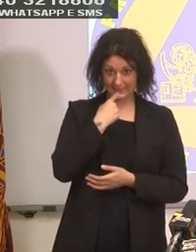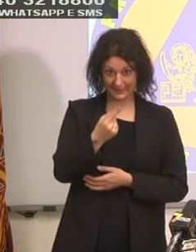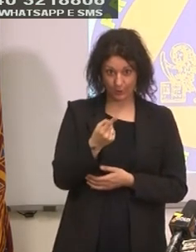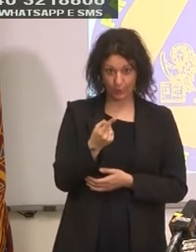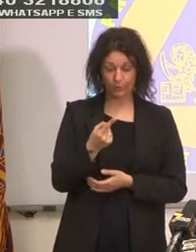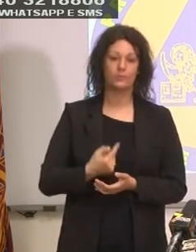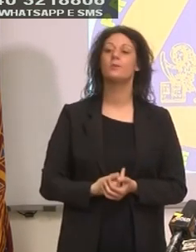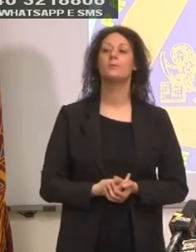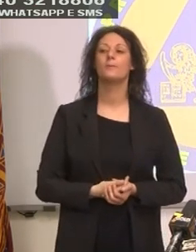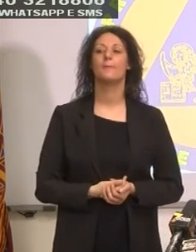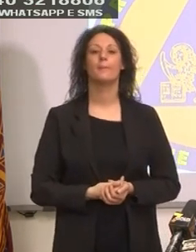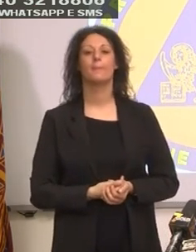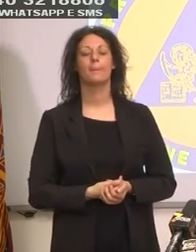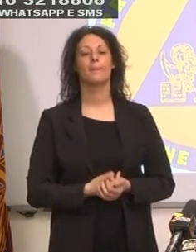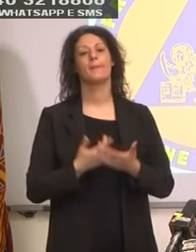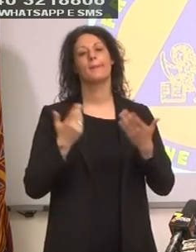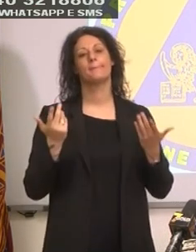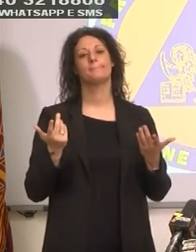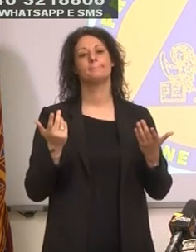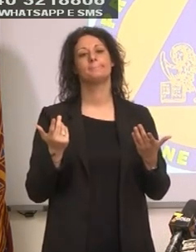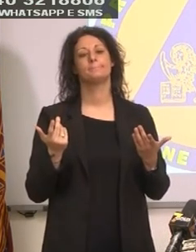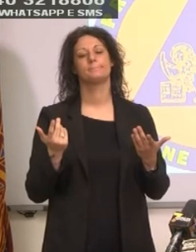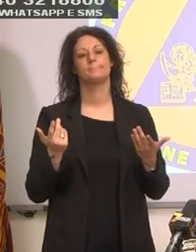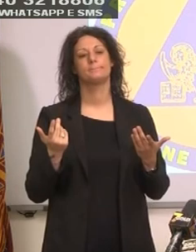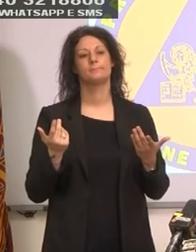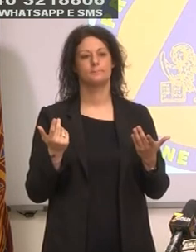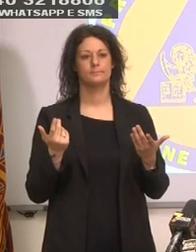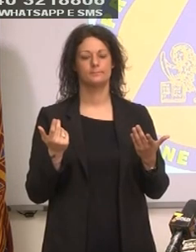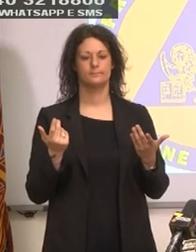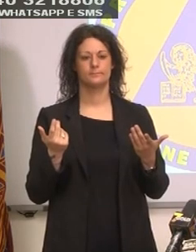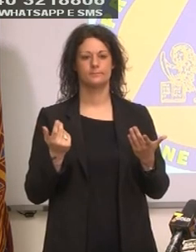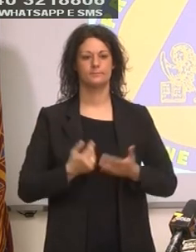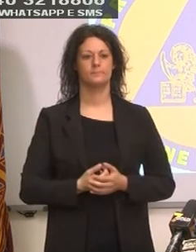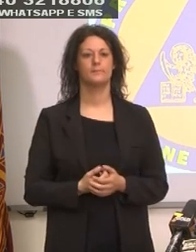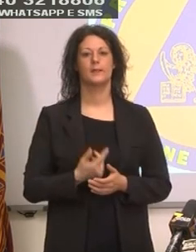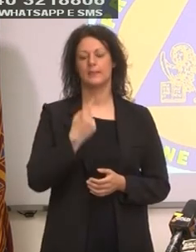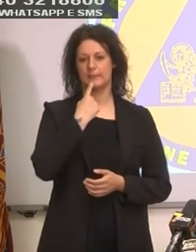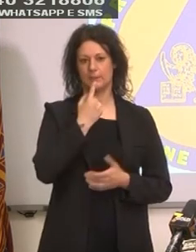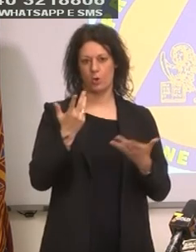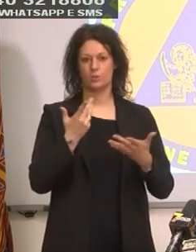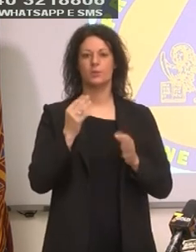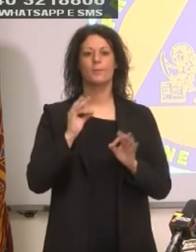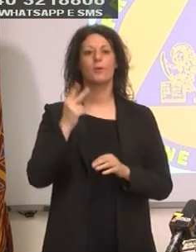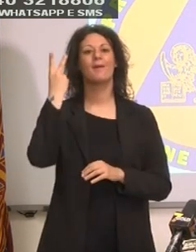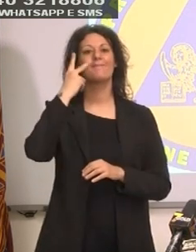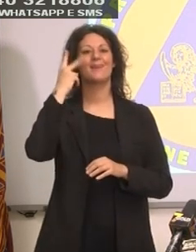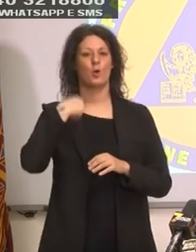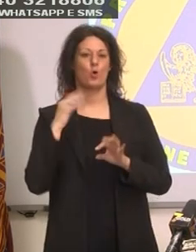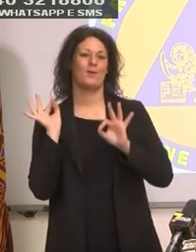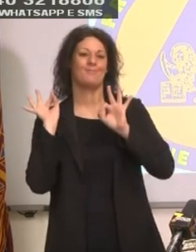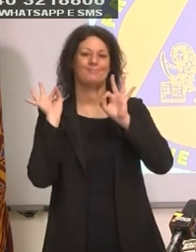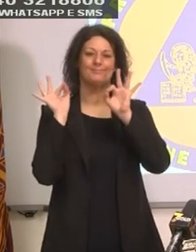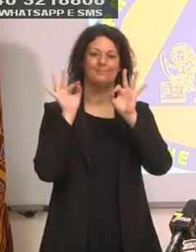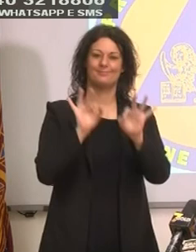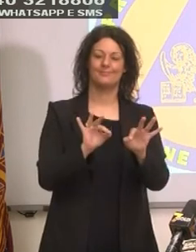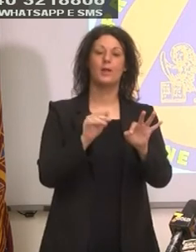No, nel senso che, guardate, anche il tema... premesso che sono arrivato a Verona, la domanda che mi avevano fatto tutti